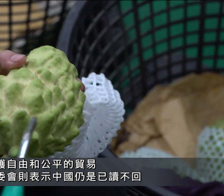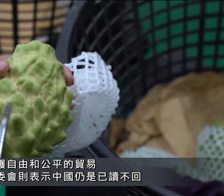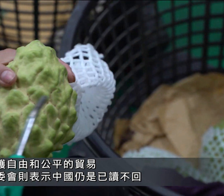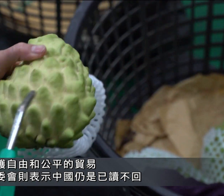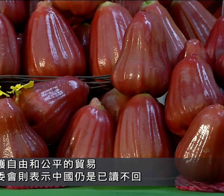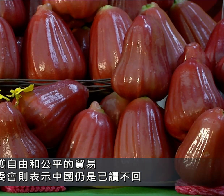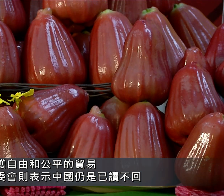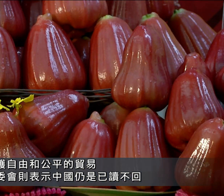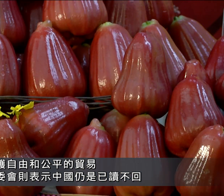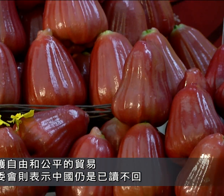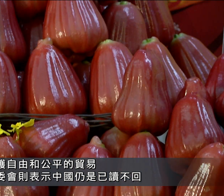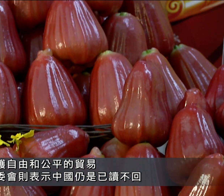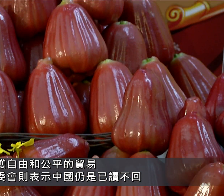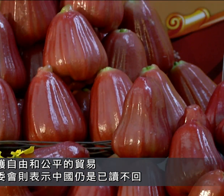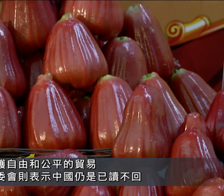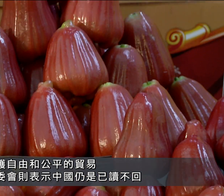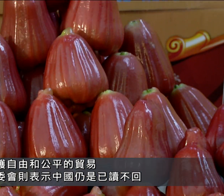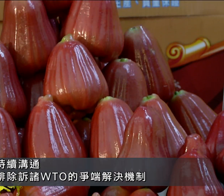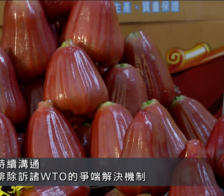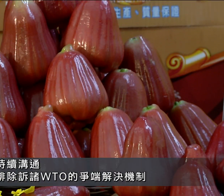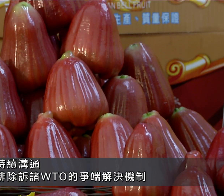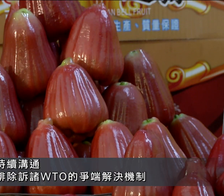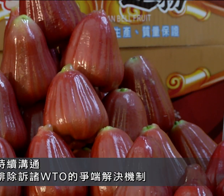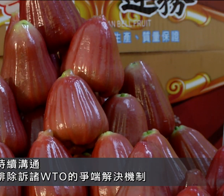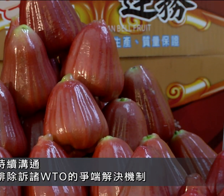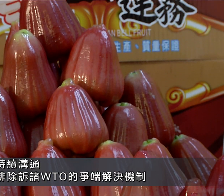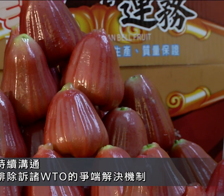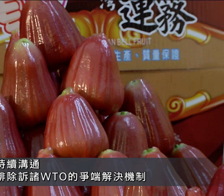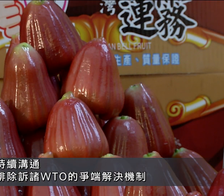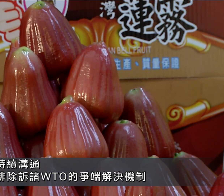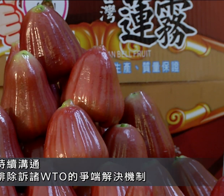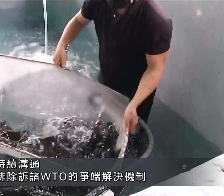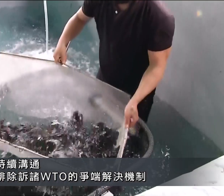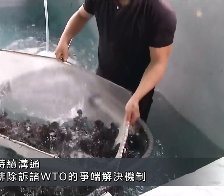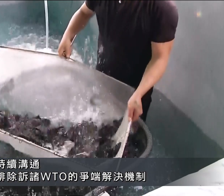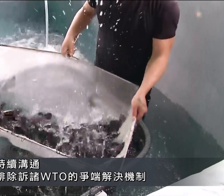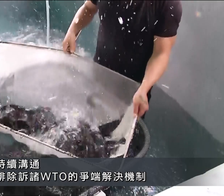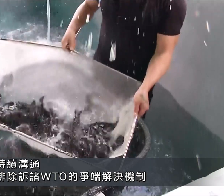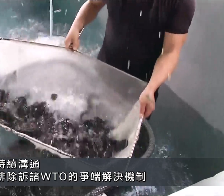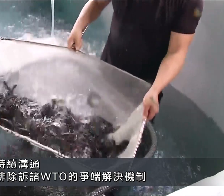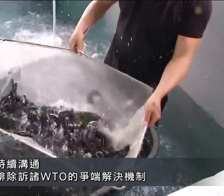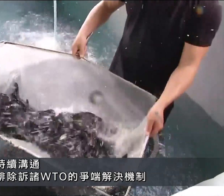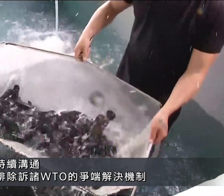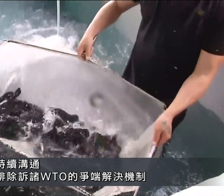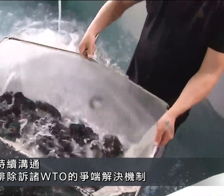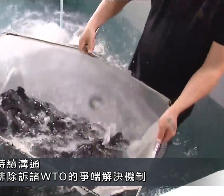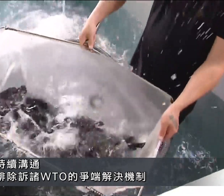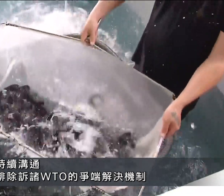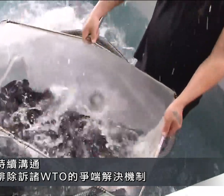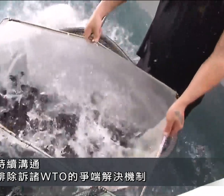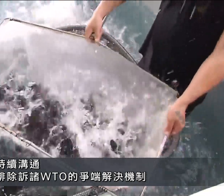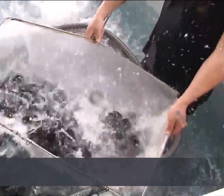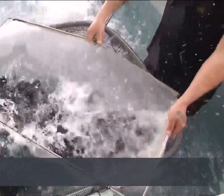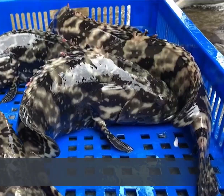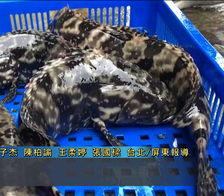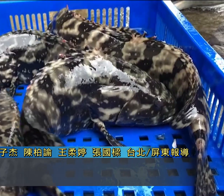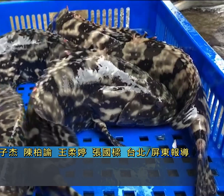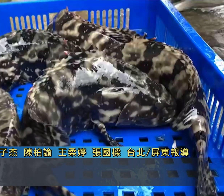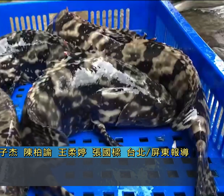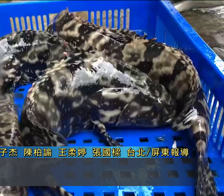表示，中国仍是已读不回，会持续沟通，不排除诉诸 WTO 的争端解决机制。记者黄子杰、陈柏宇、王柔婷、